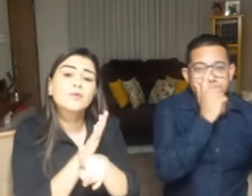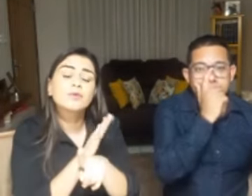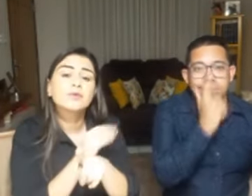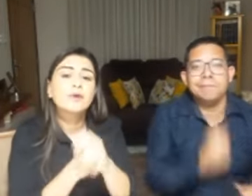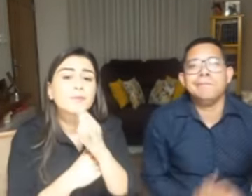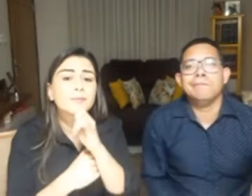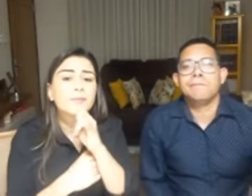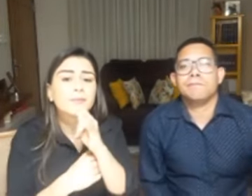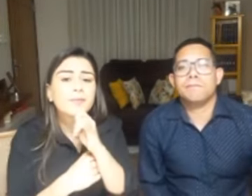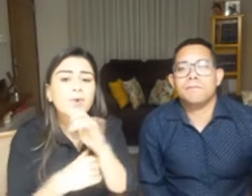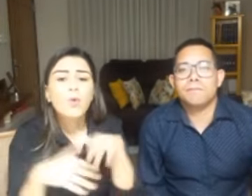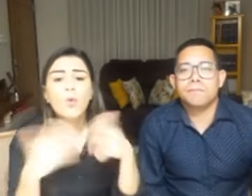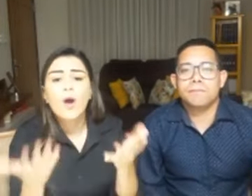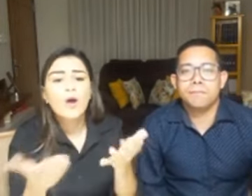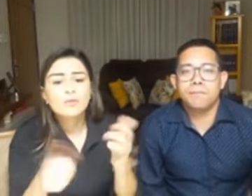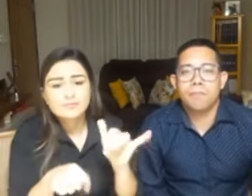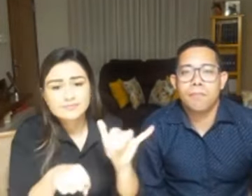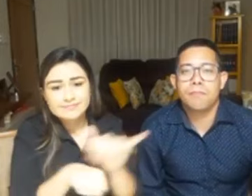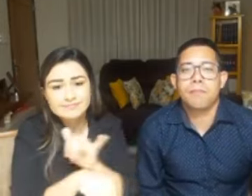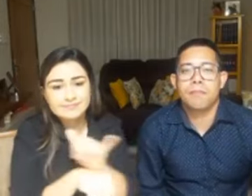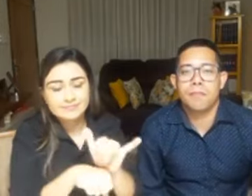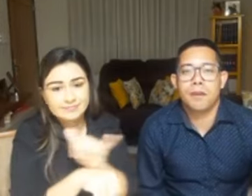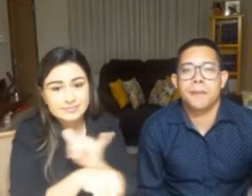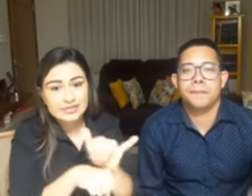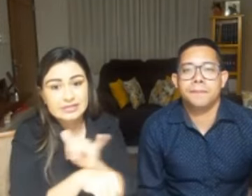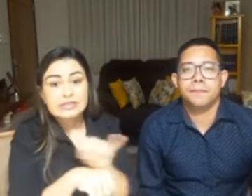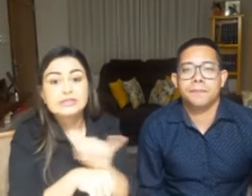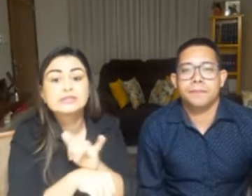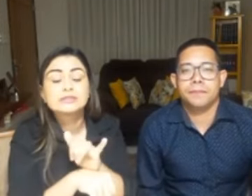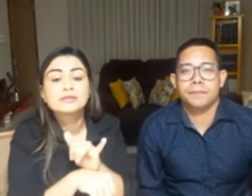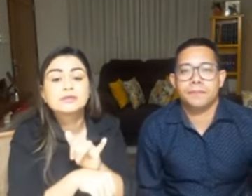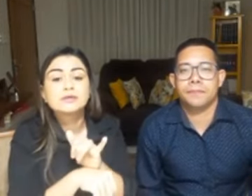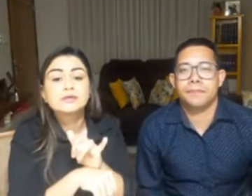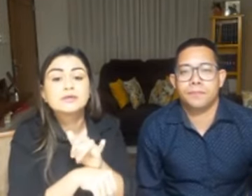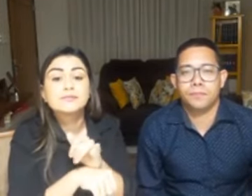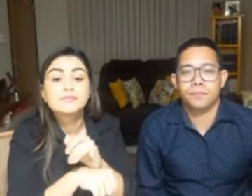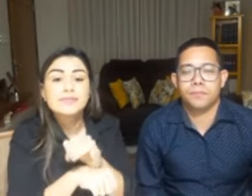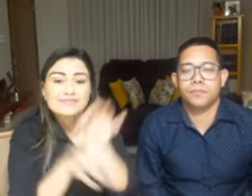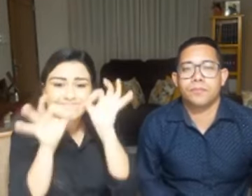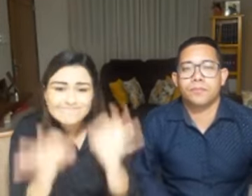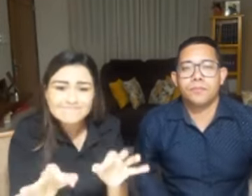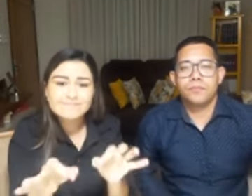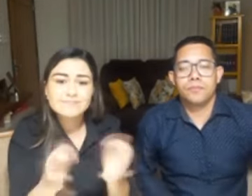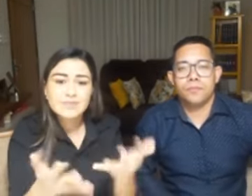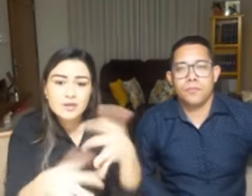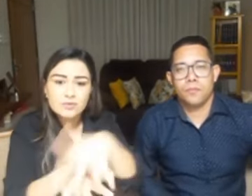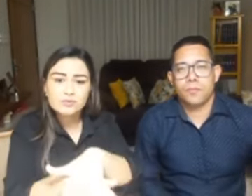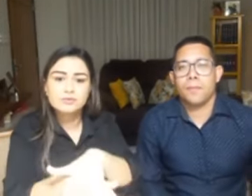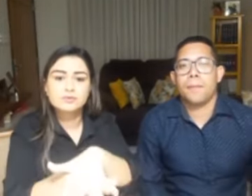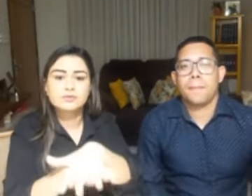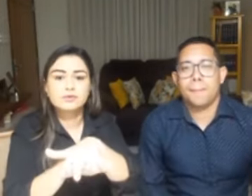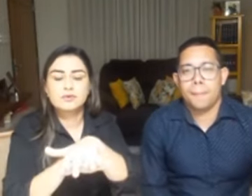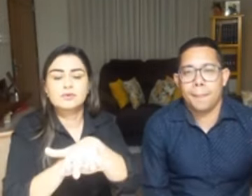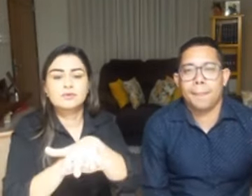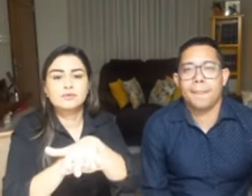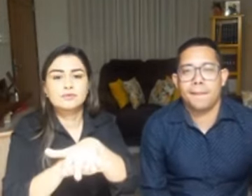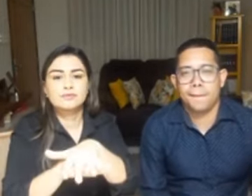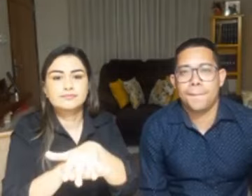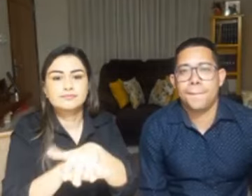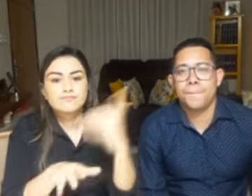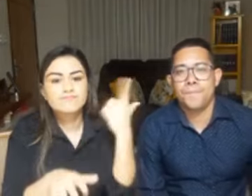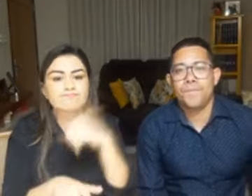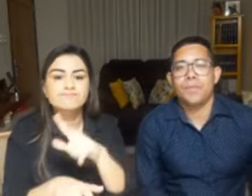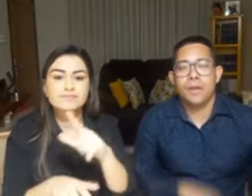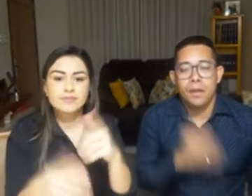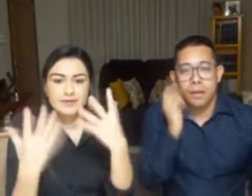as estratégias usadas para que, de fato, a inclusão seja abraçada pela igreja, assim, né,